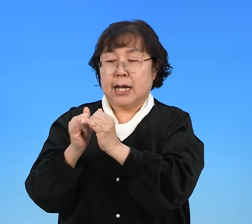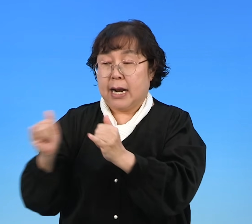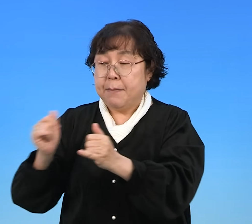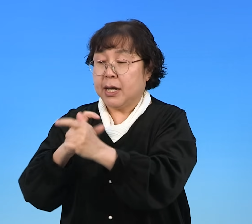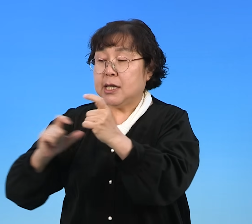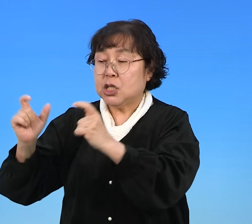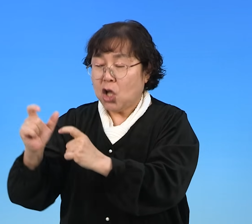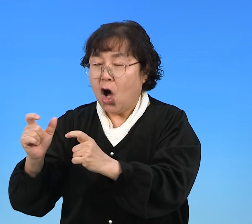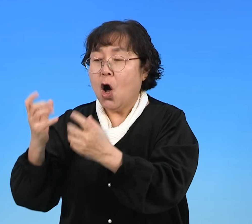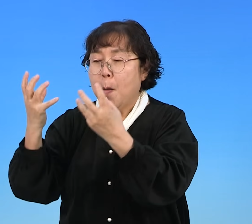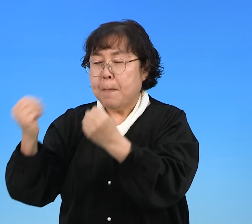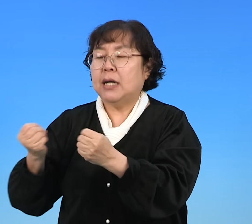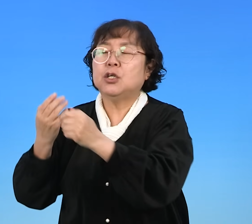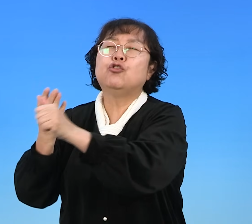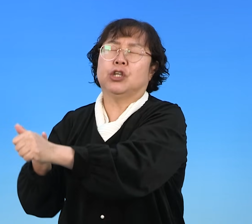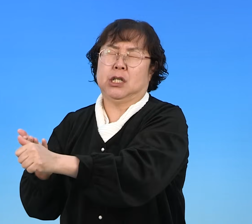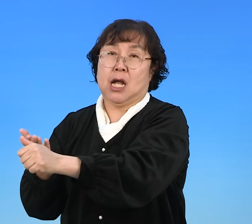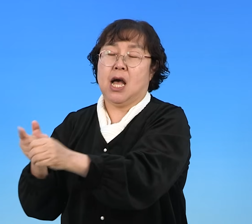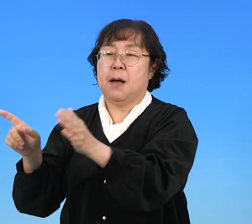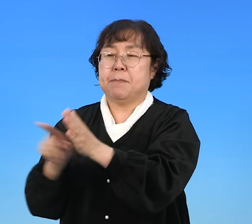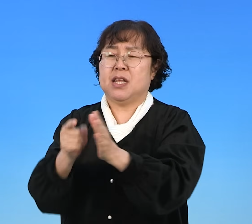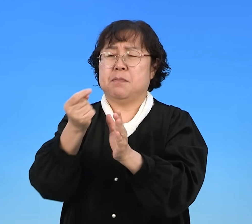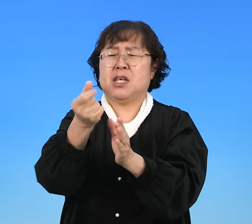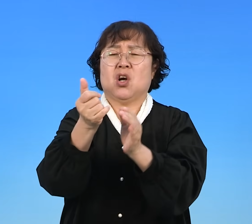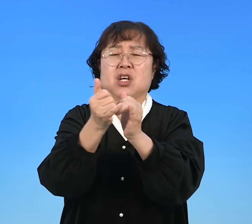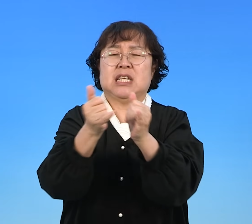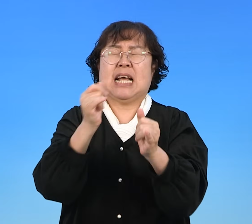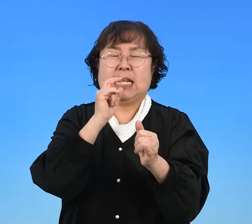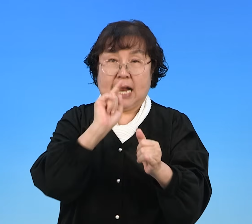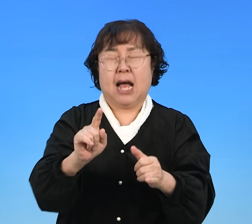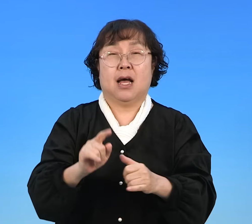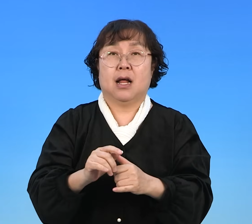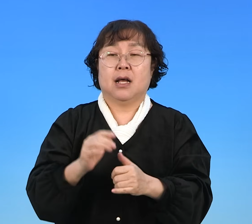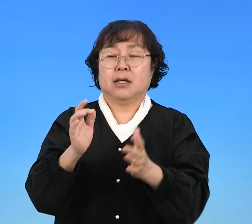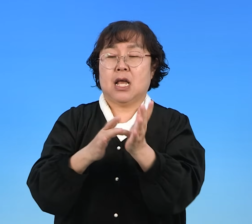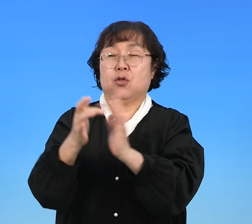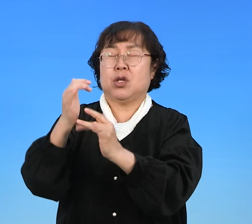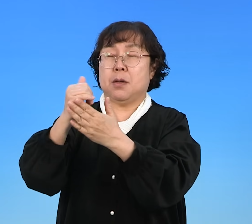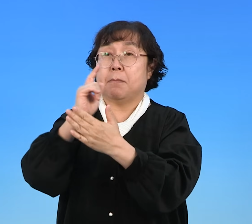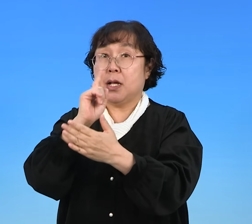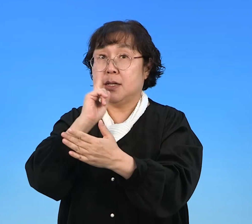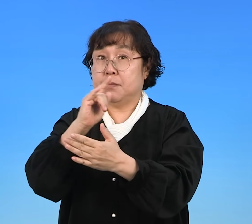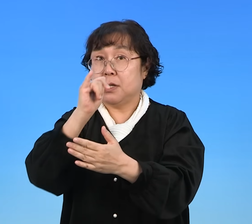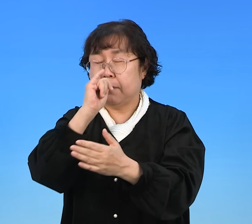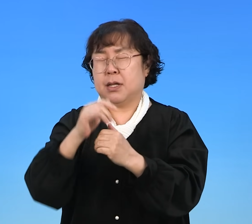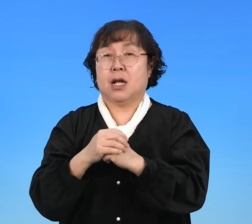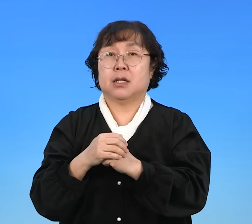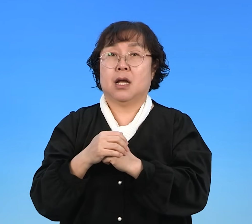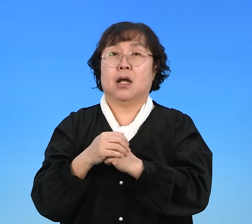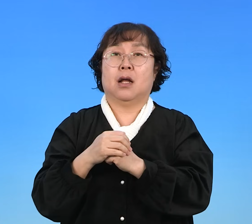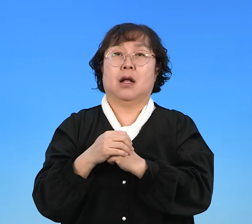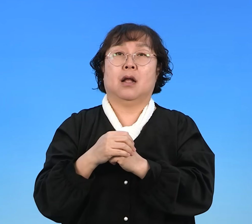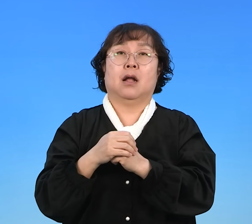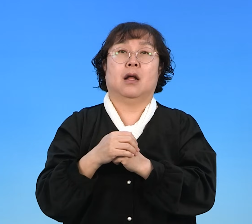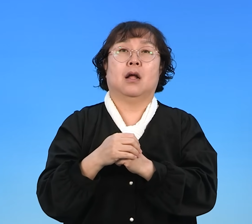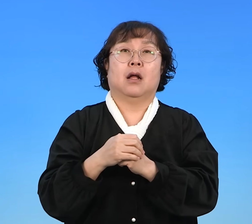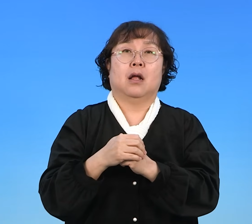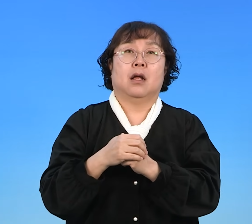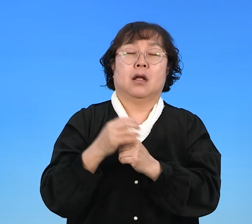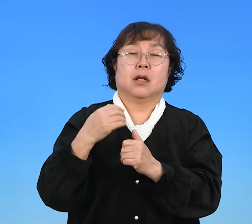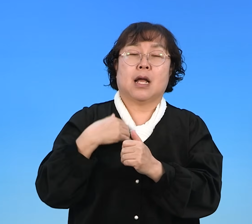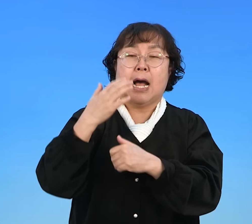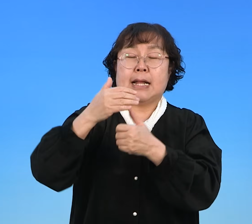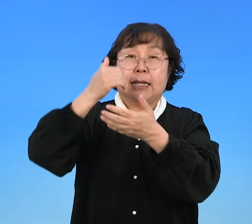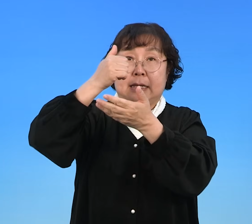자들아. 왜 하나님이 구름을 주시고 비를 내려주시는데 그게 왜 우는 까마귀 새끼를